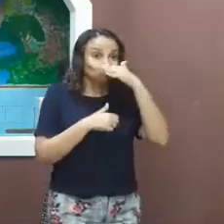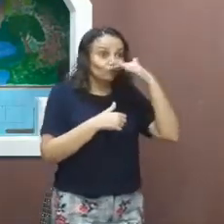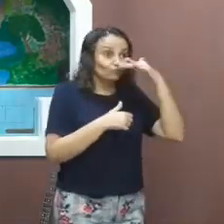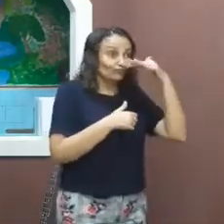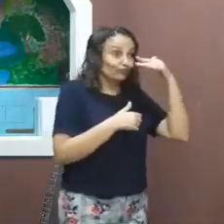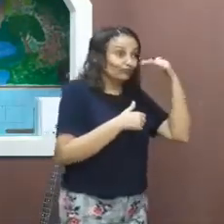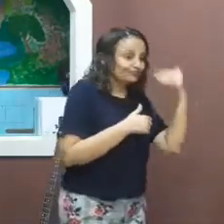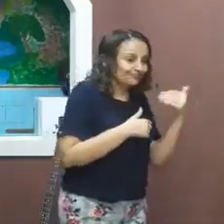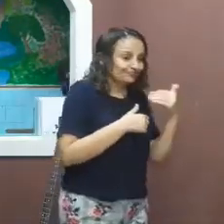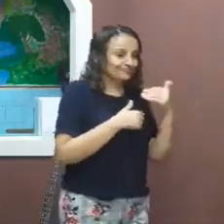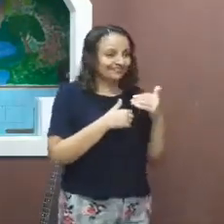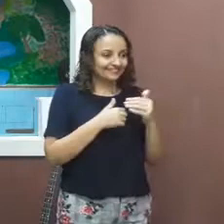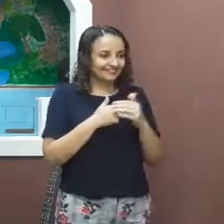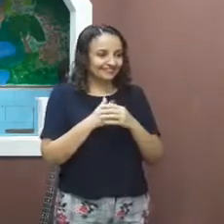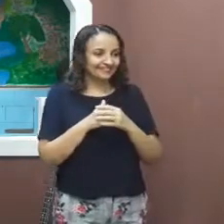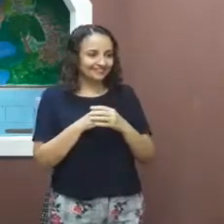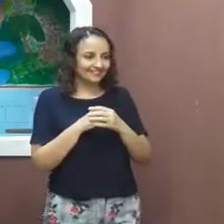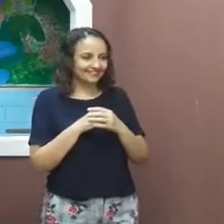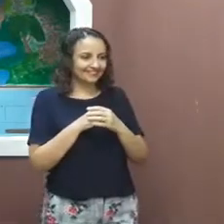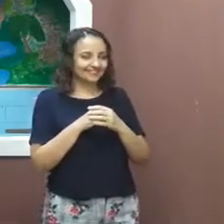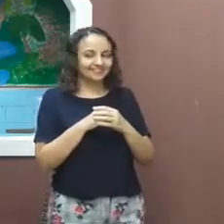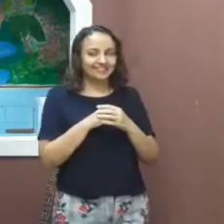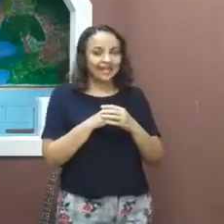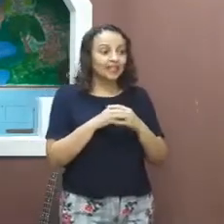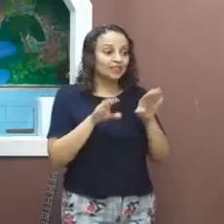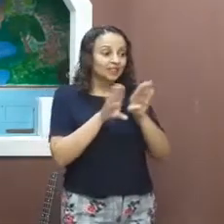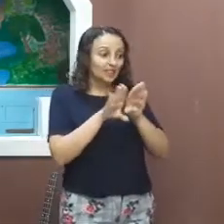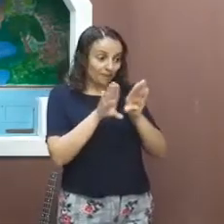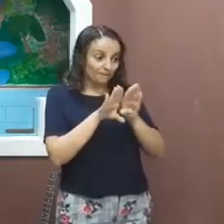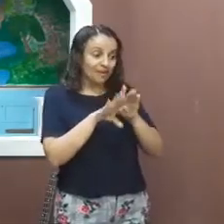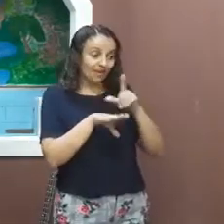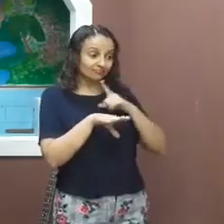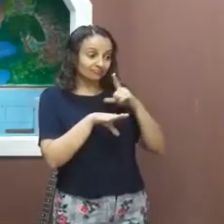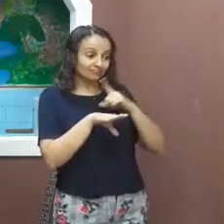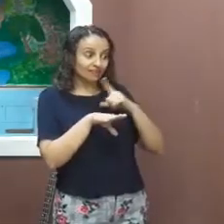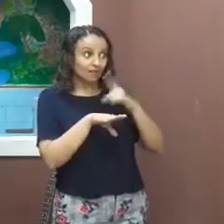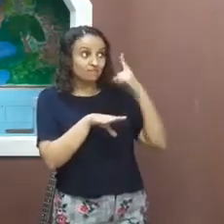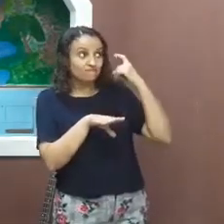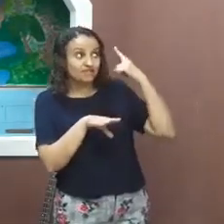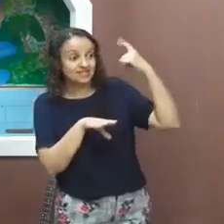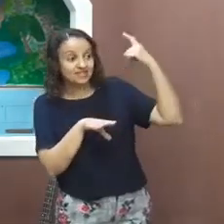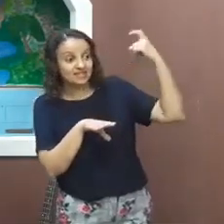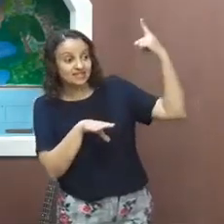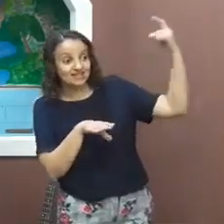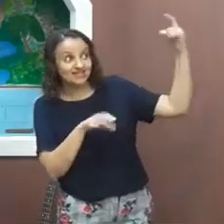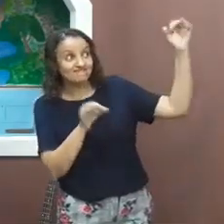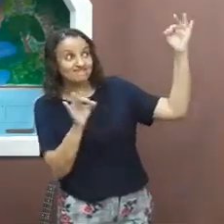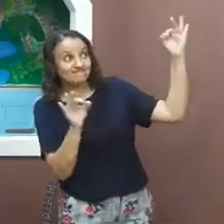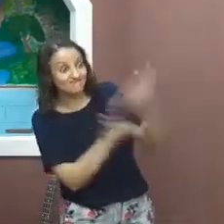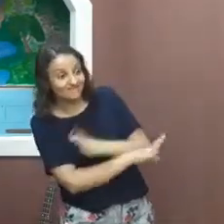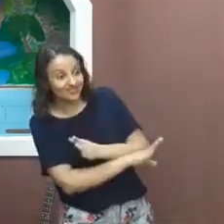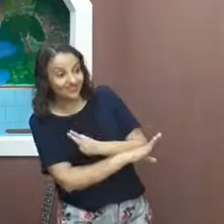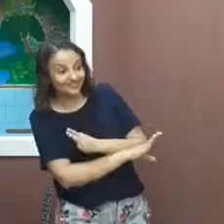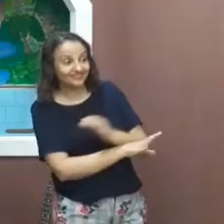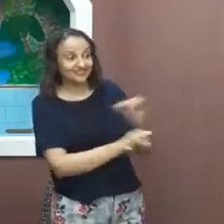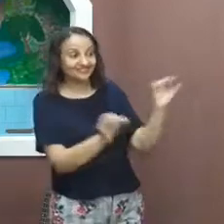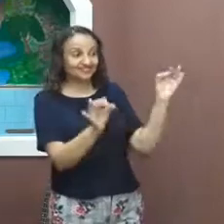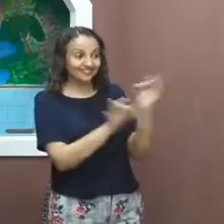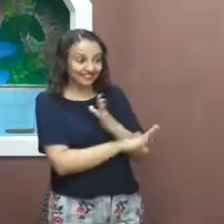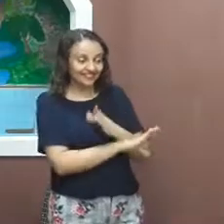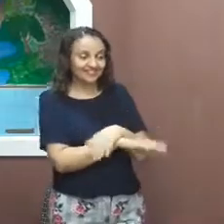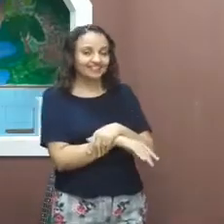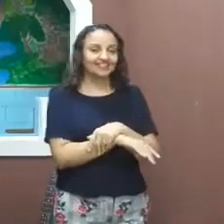perto, não é? E é a sirene, não é? Quem já